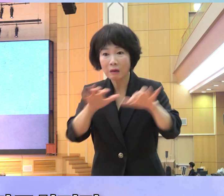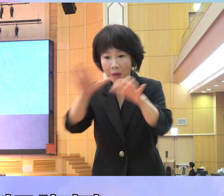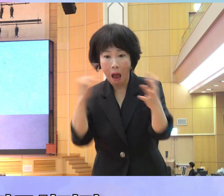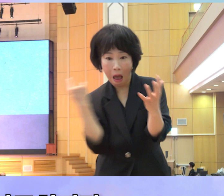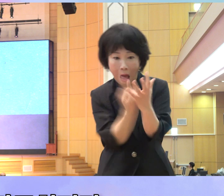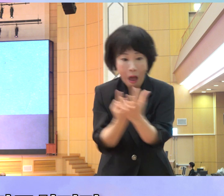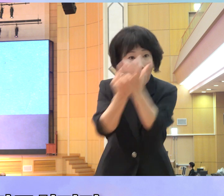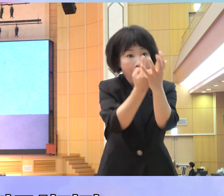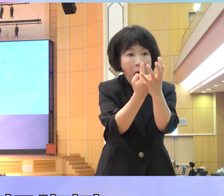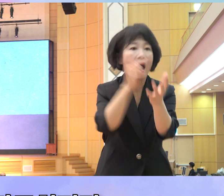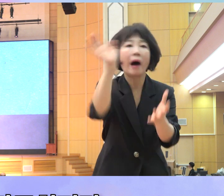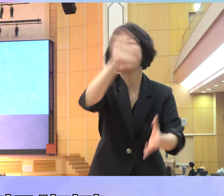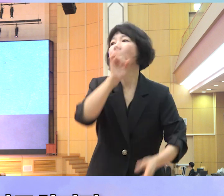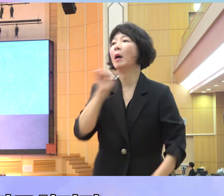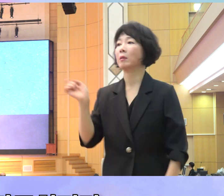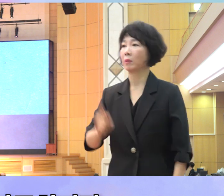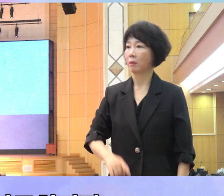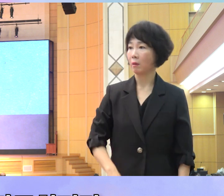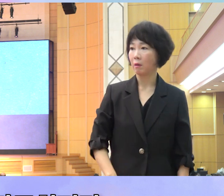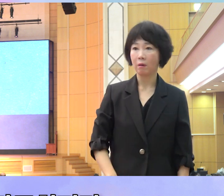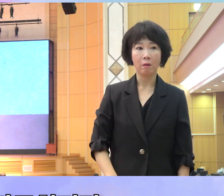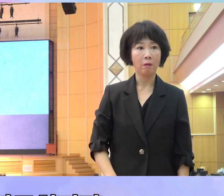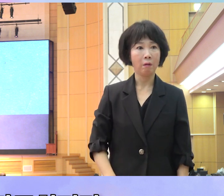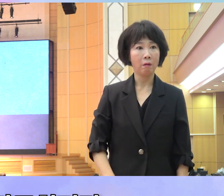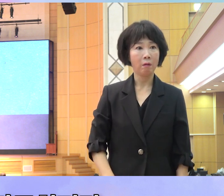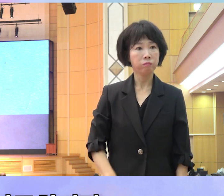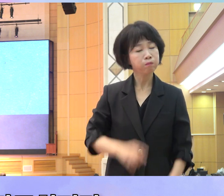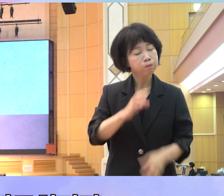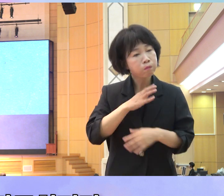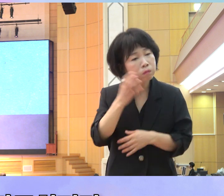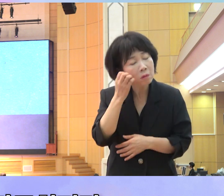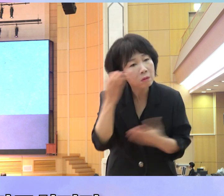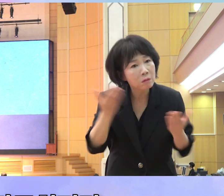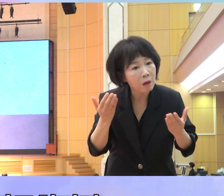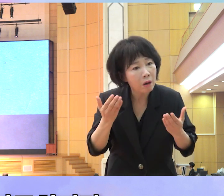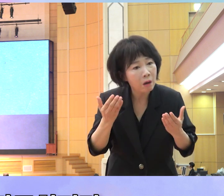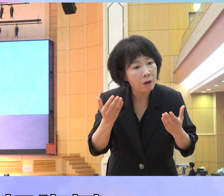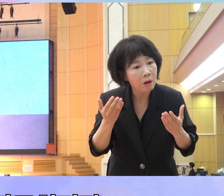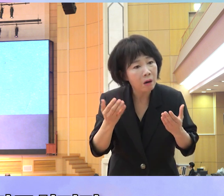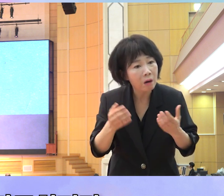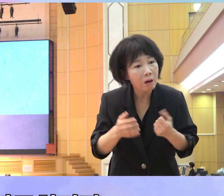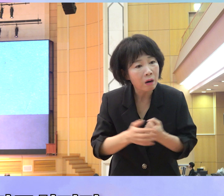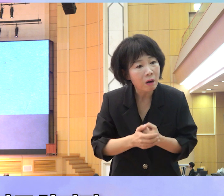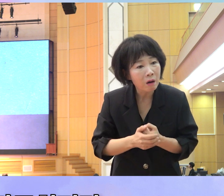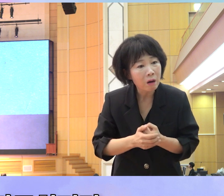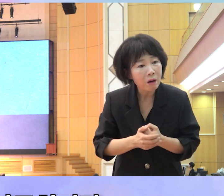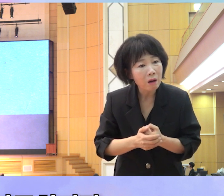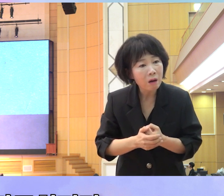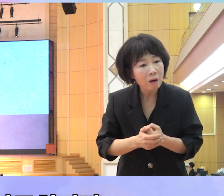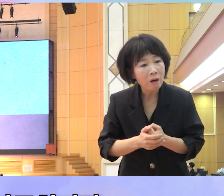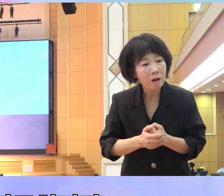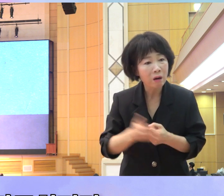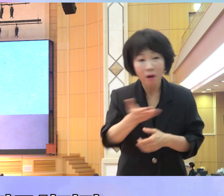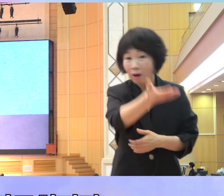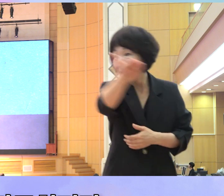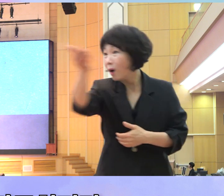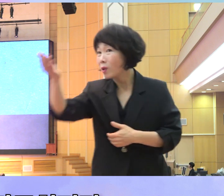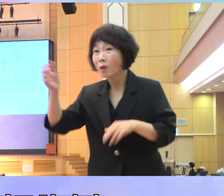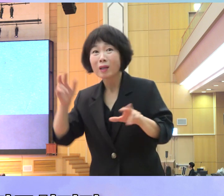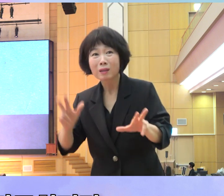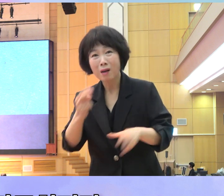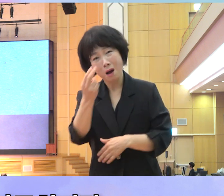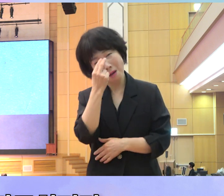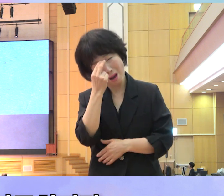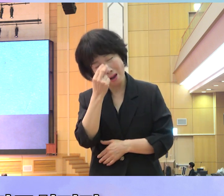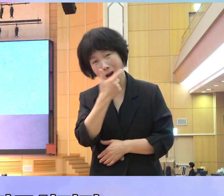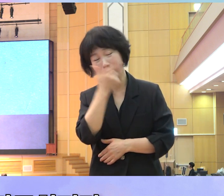그러면 즐기시는 건 둘째치고 거기서 가르치시면 되잖아요. 자, 너희들 결핍한 인생일지라도, 이렇게 어린아이 도시락 같은